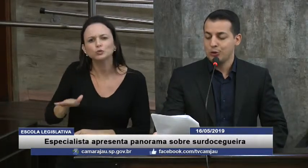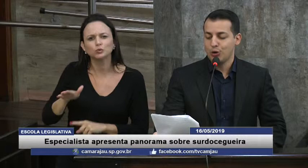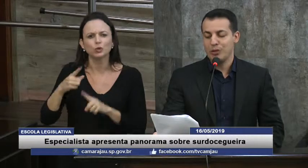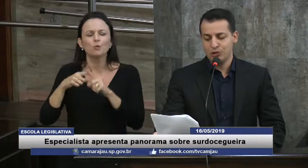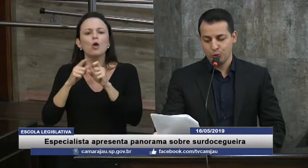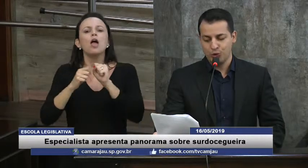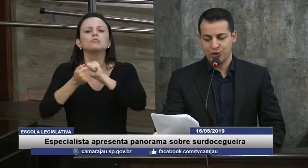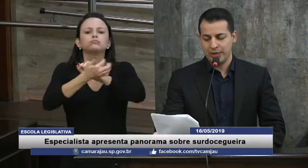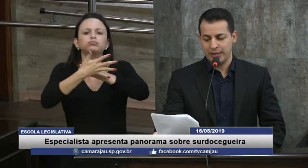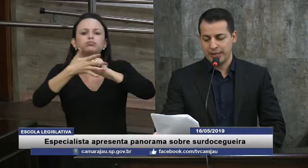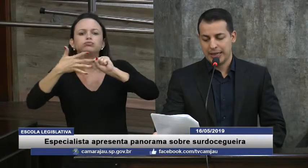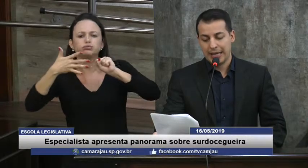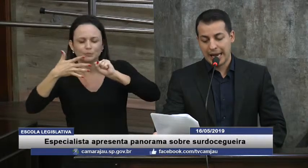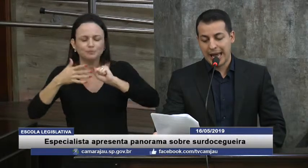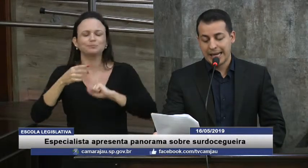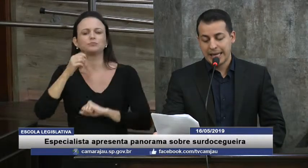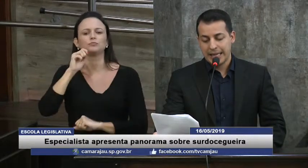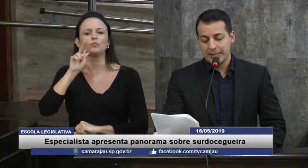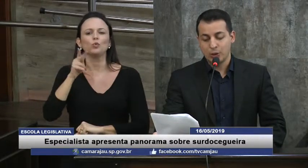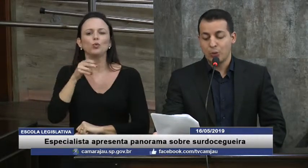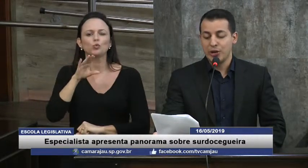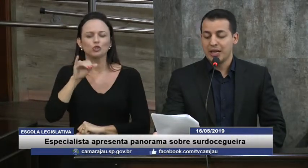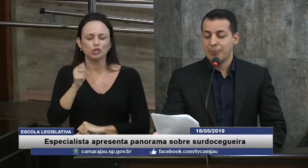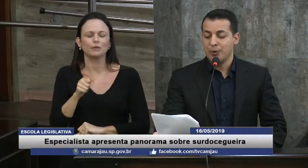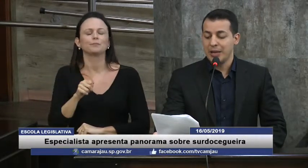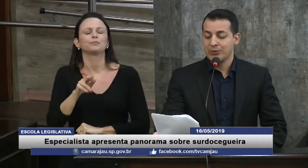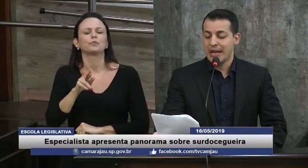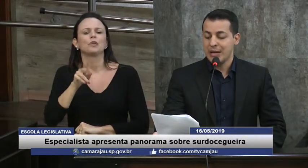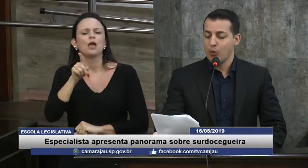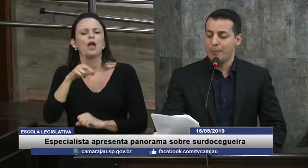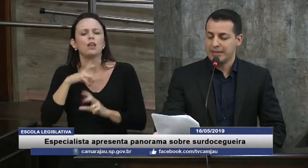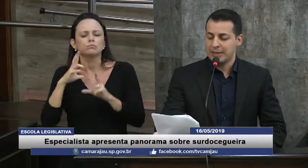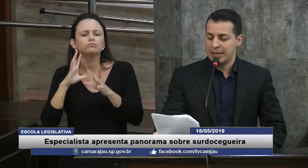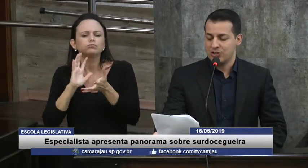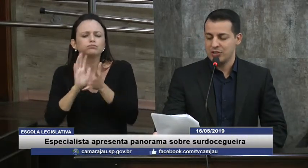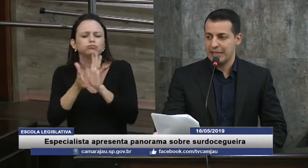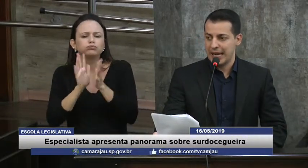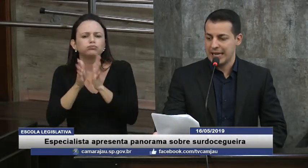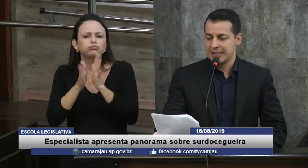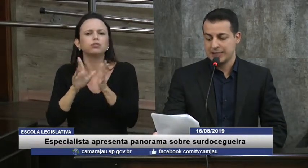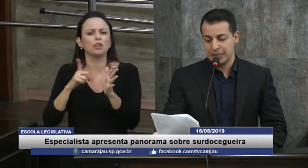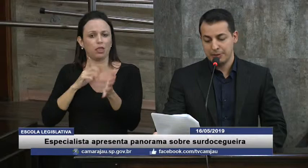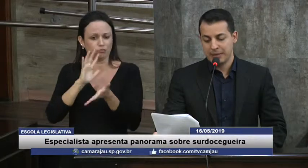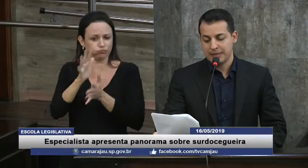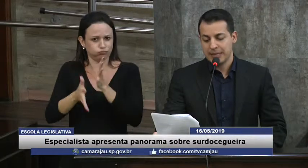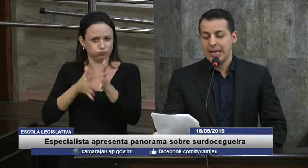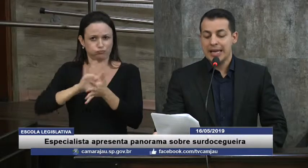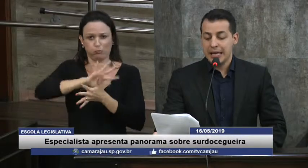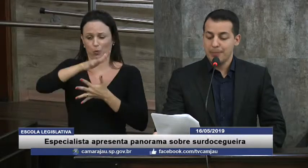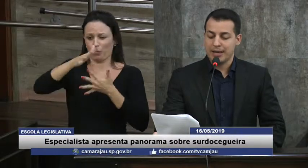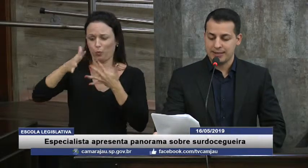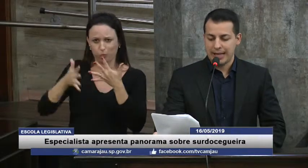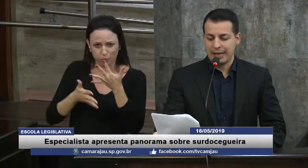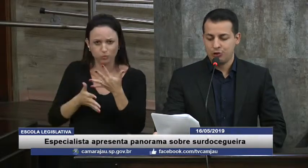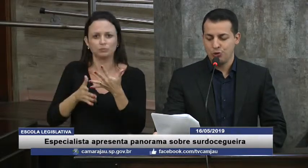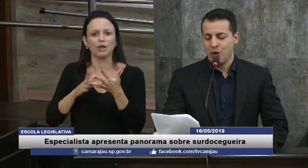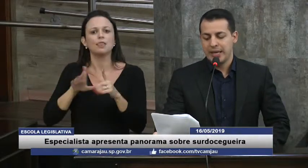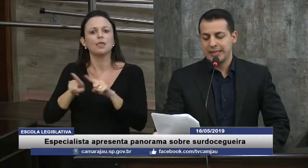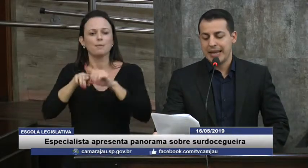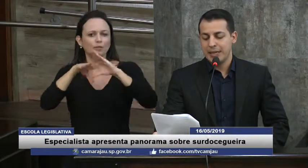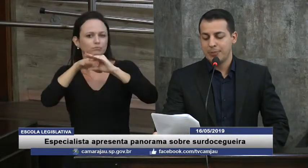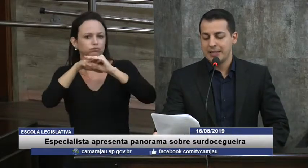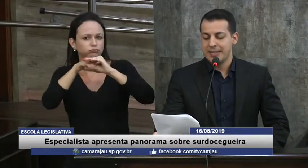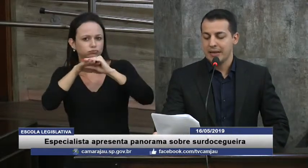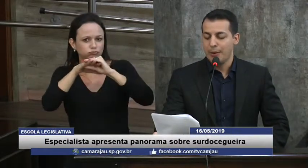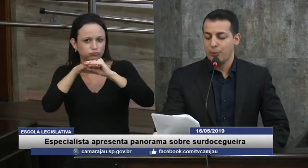pela síndrome de Usher. Lara se comunica por meio da língua brasileira de sinais, Libras, Libras tátil